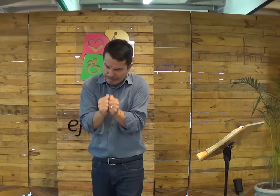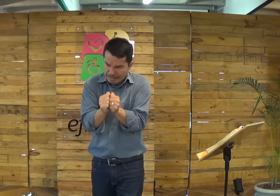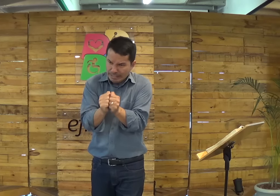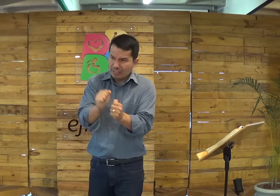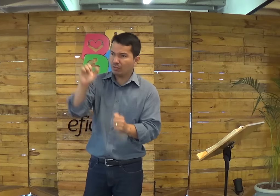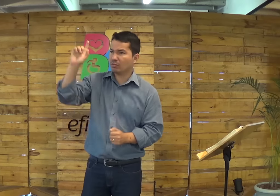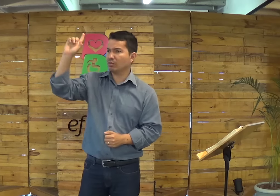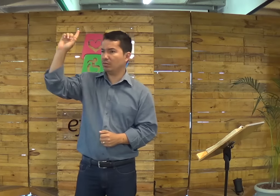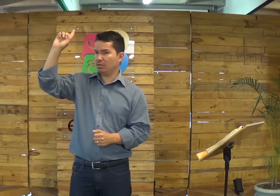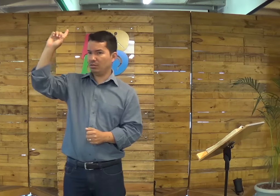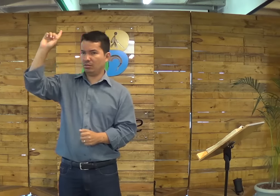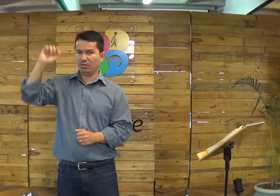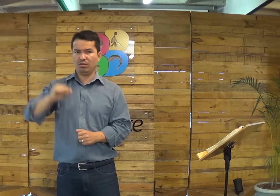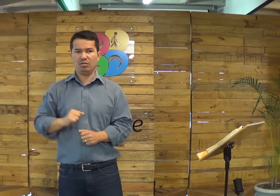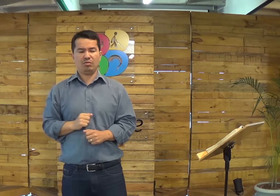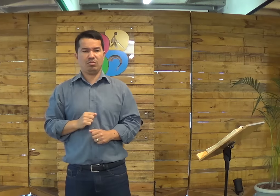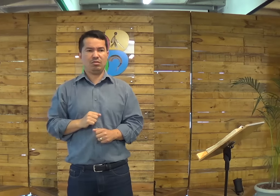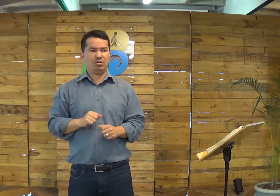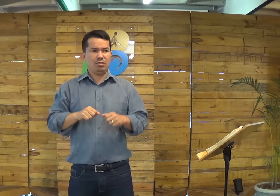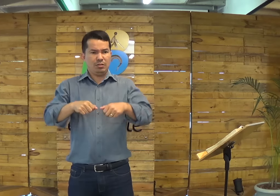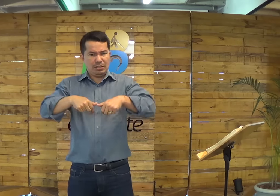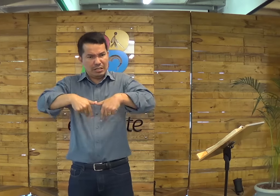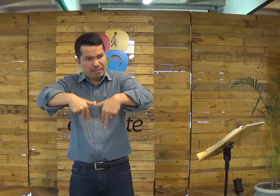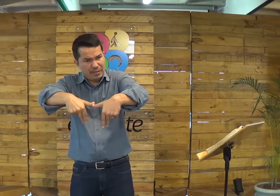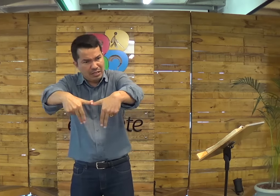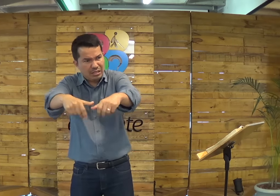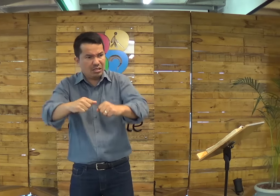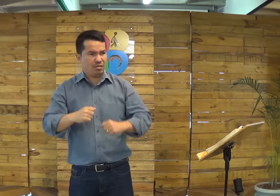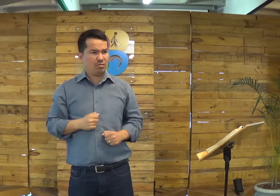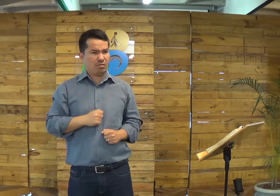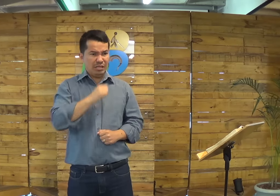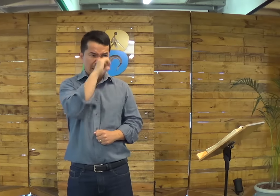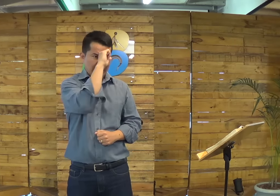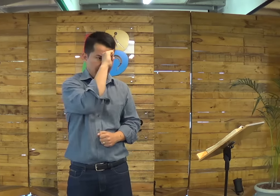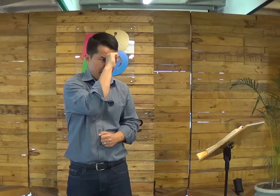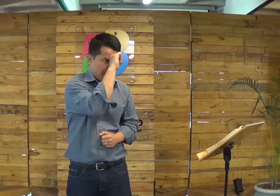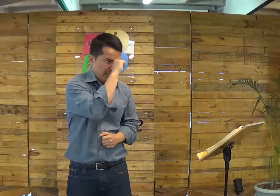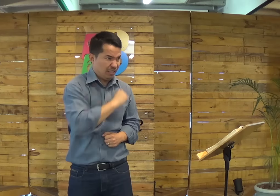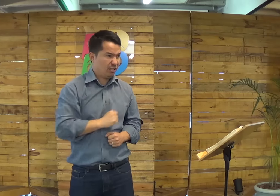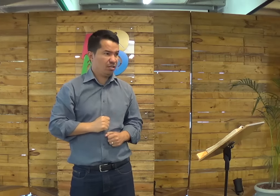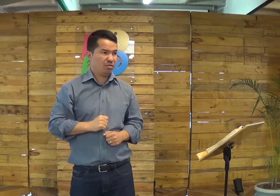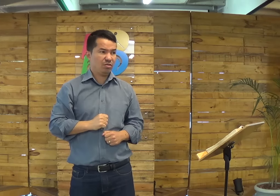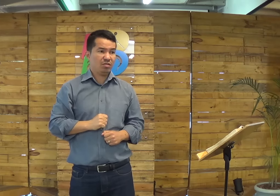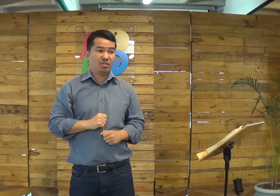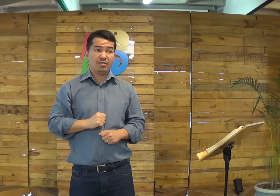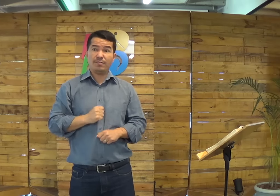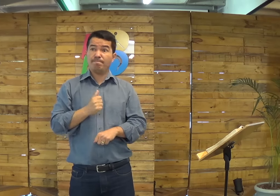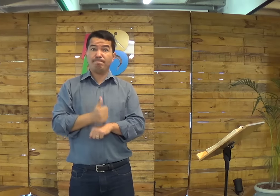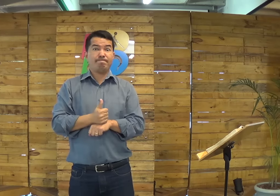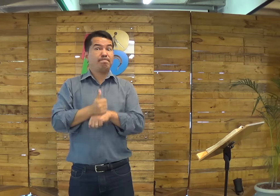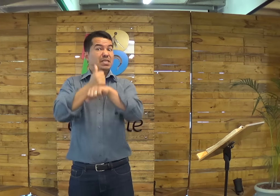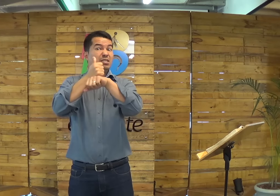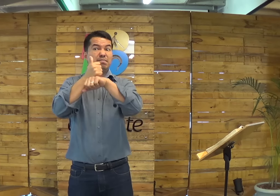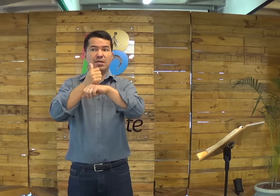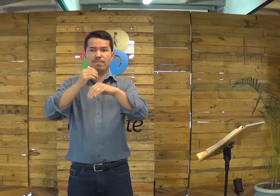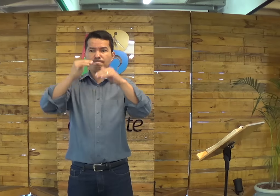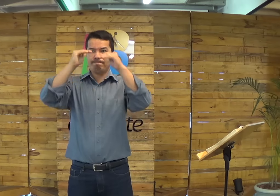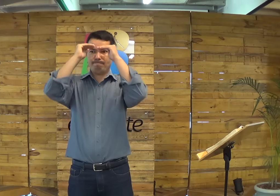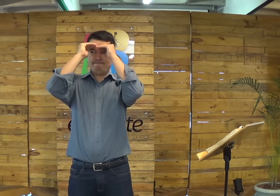estar realmente junto de Deus andar com ele estar aprendendo com ele deixando ele